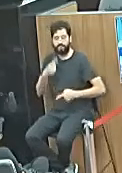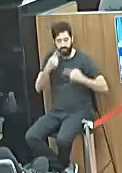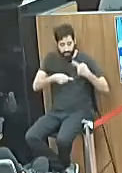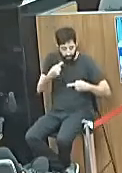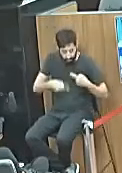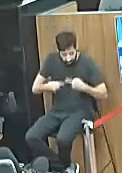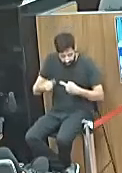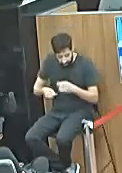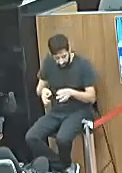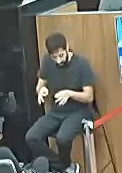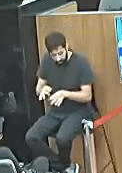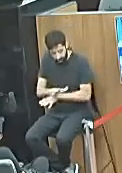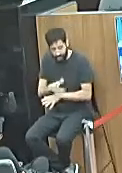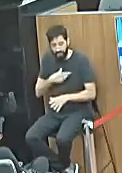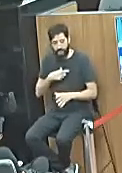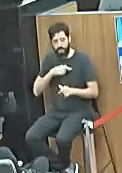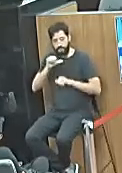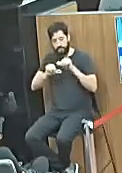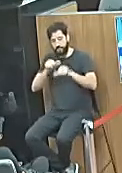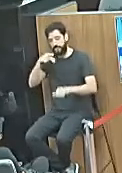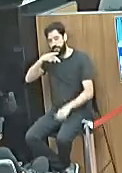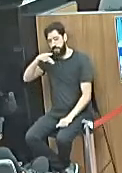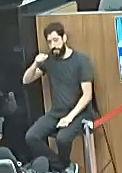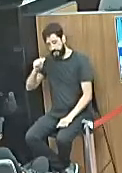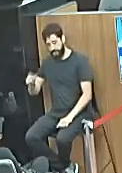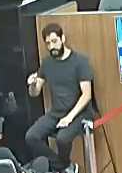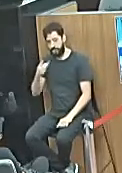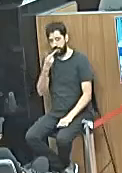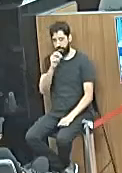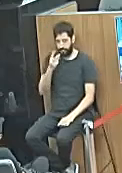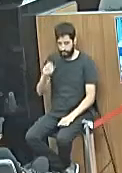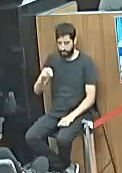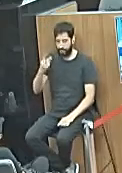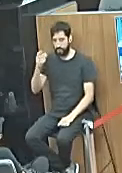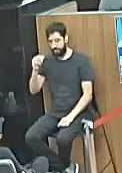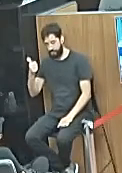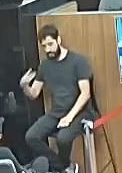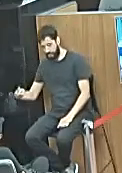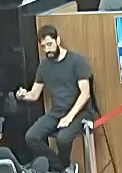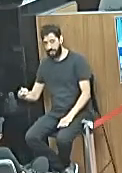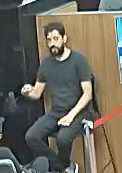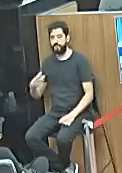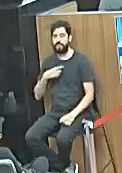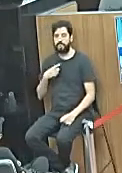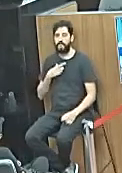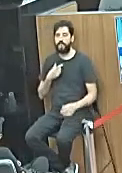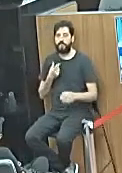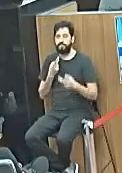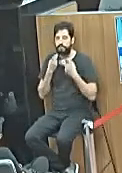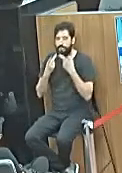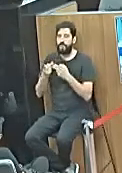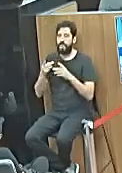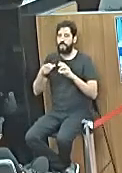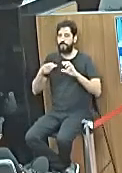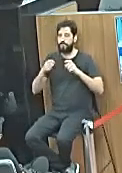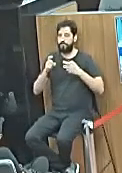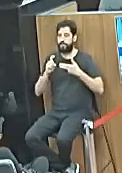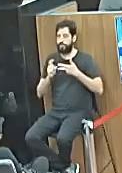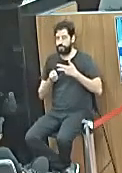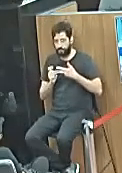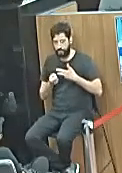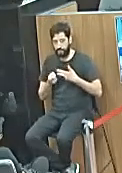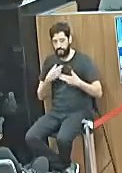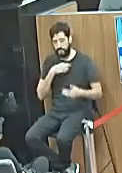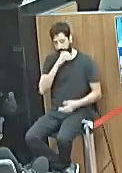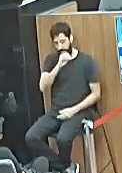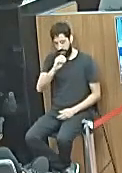sugestões de alteração do ppg 2020 e 2023 e de recomendação ao poder executivo no âmbito dos programas